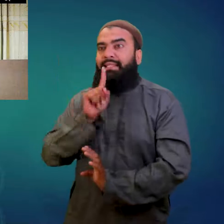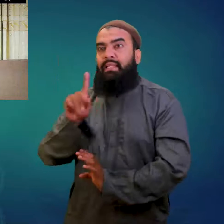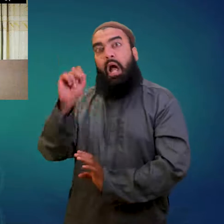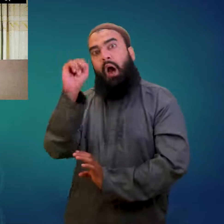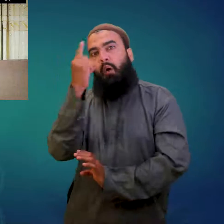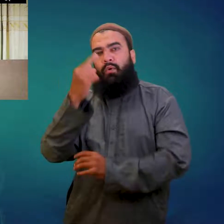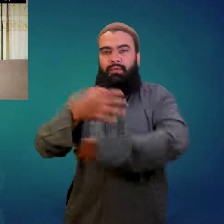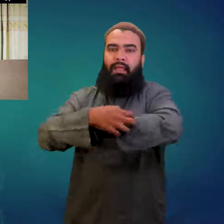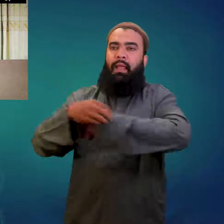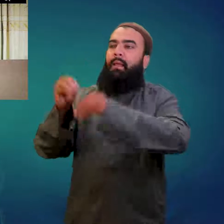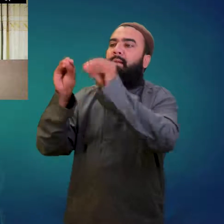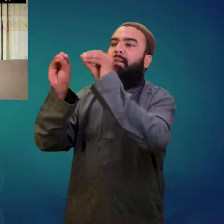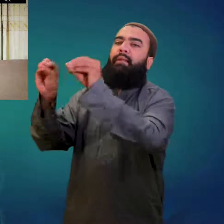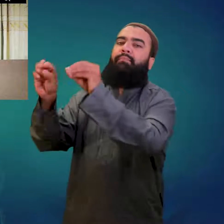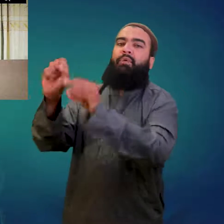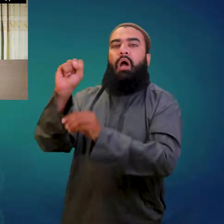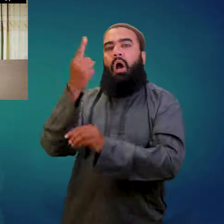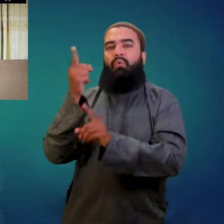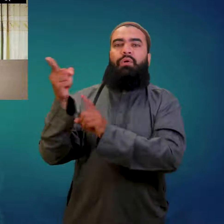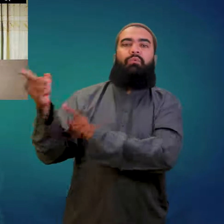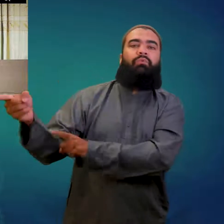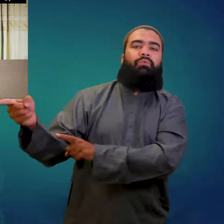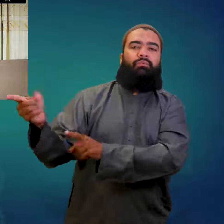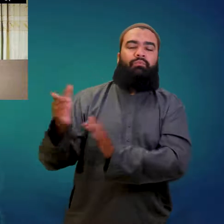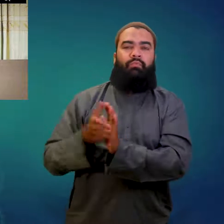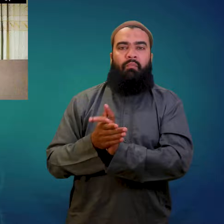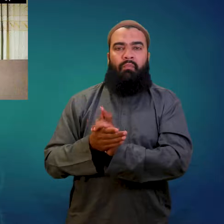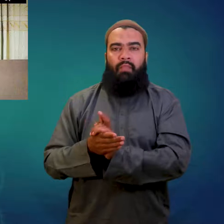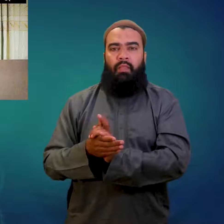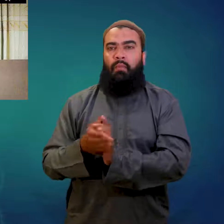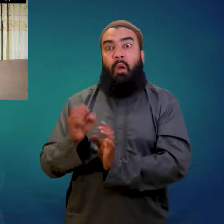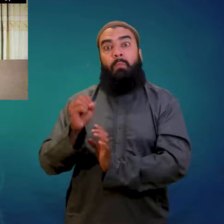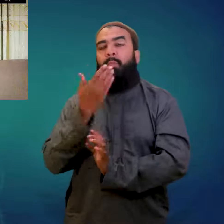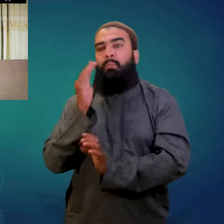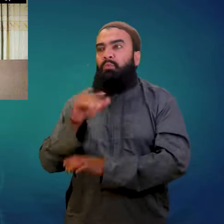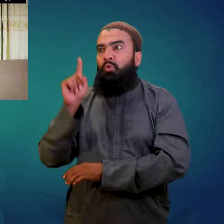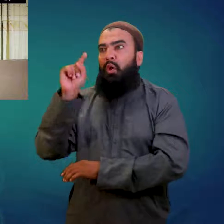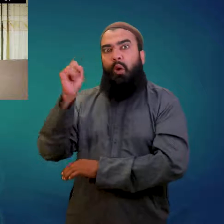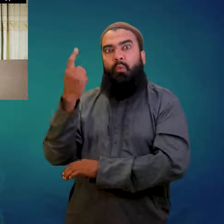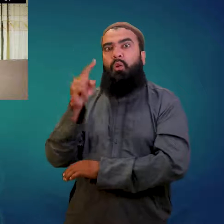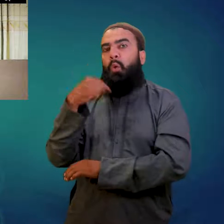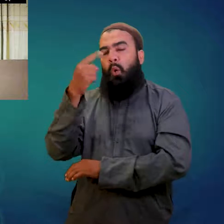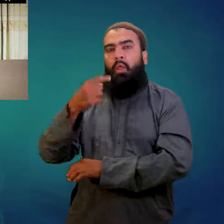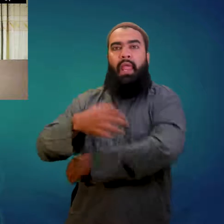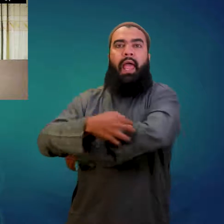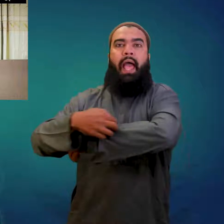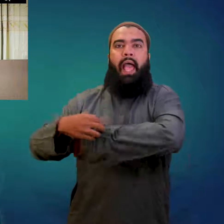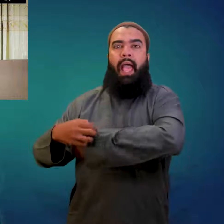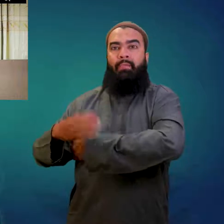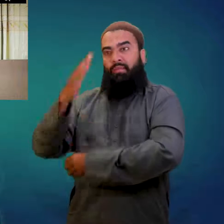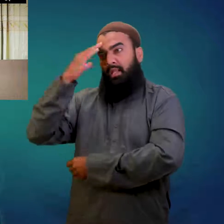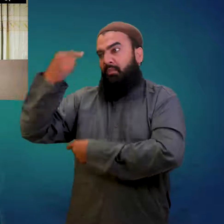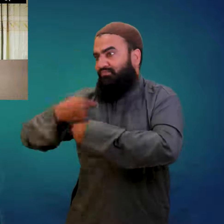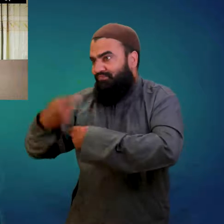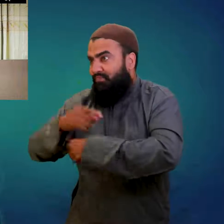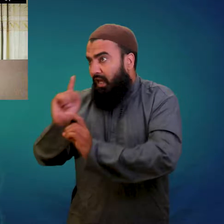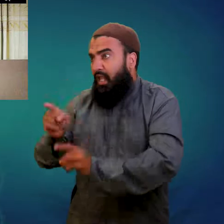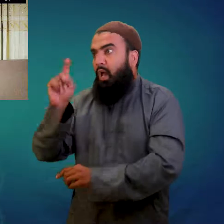فقراء تو صدقات ان کو دینے میں تقدیم کی جائے، یعنی ان کو ترجیح دی جائے۔